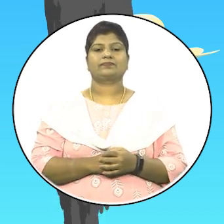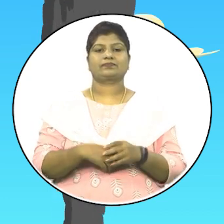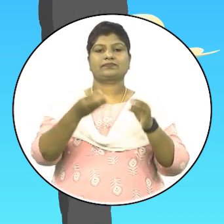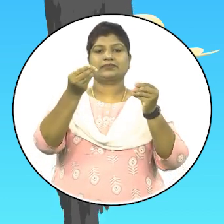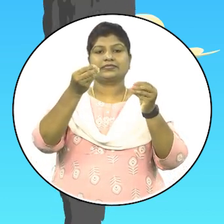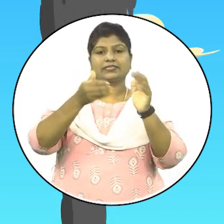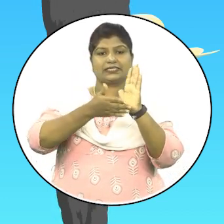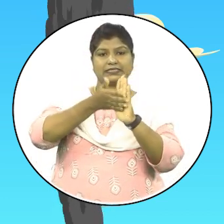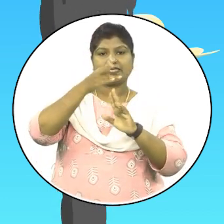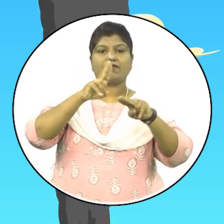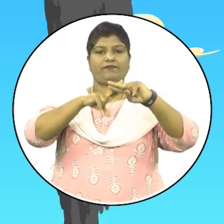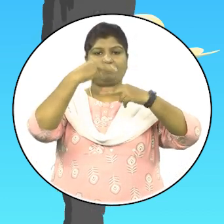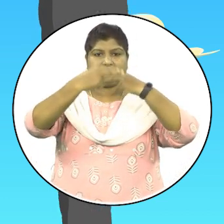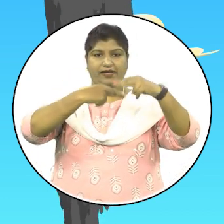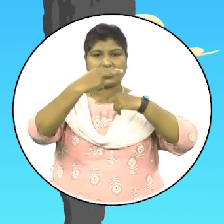सीमेंट,